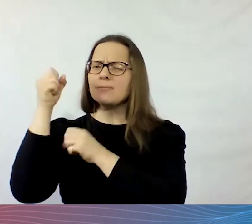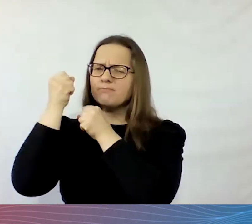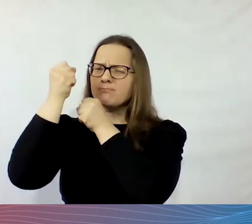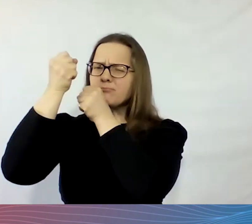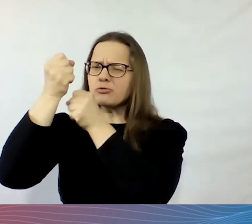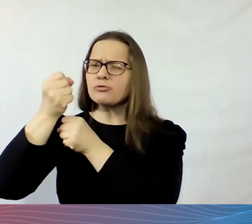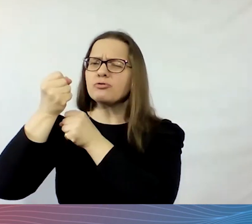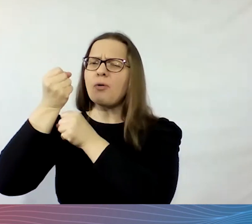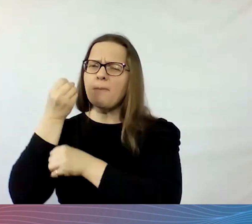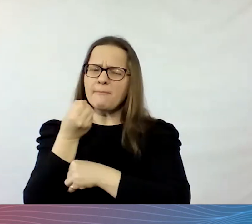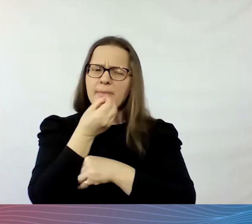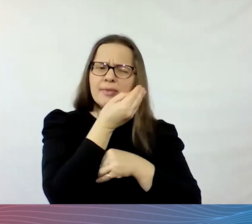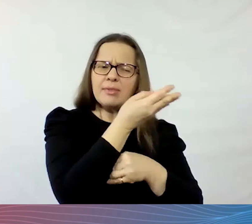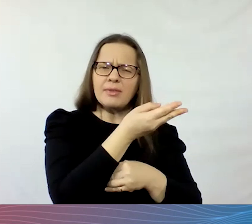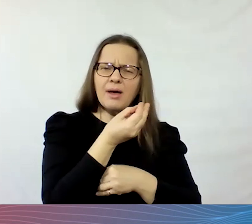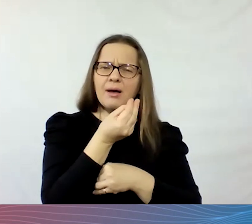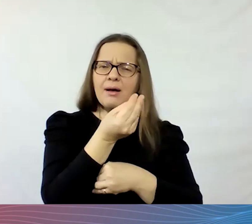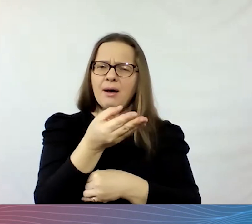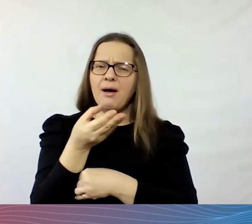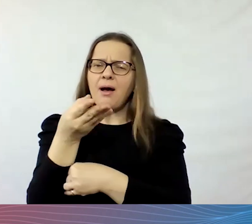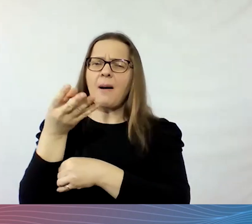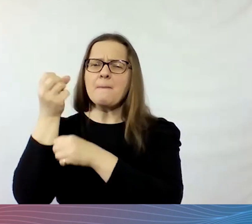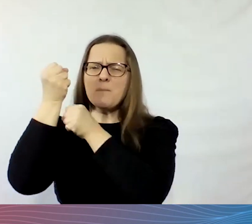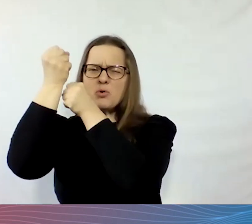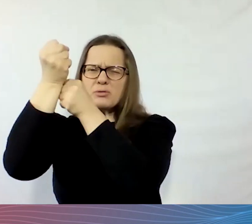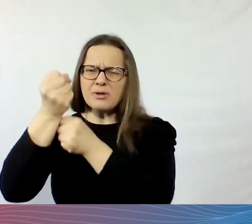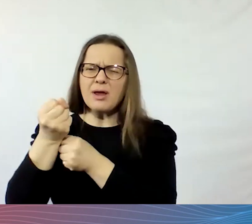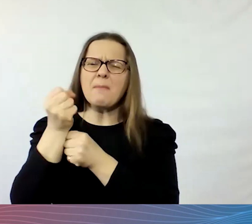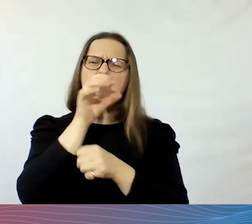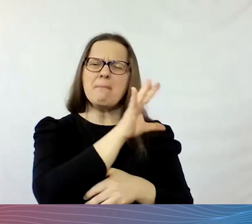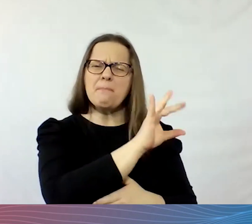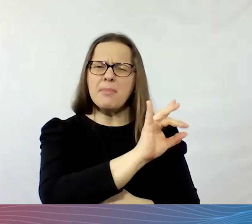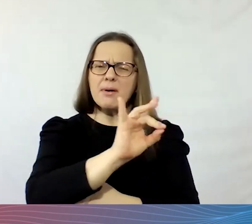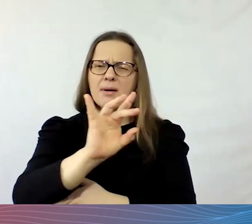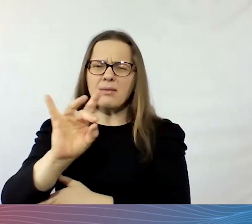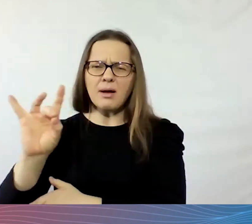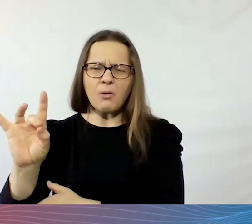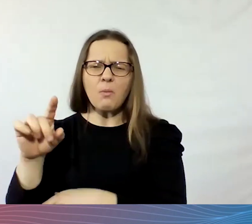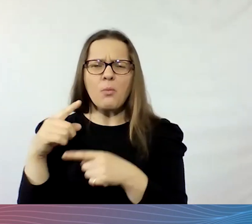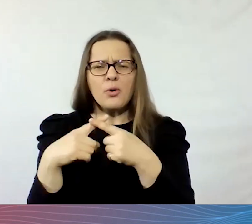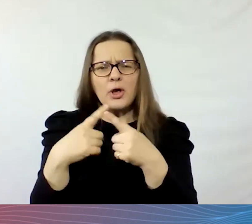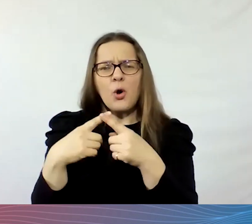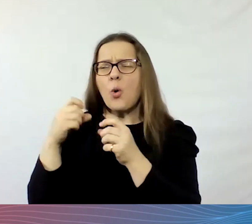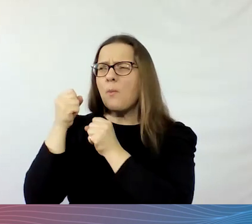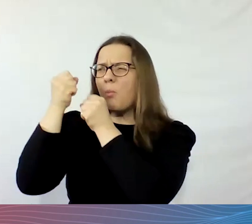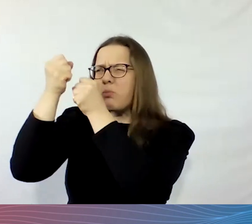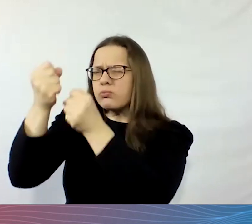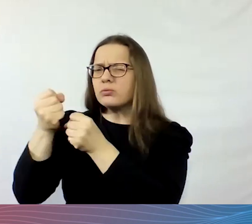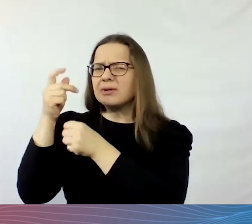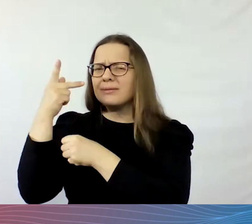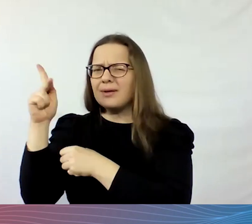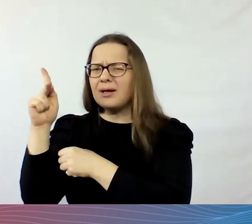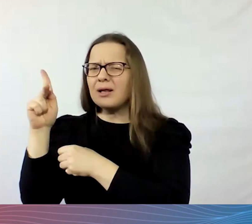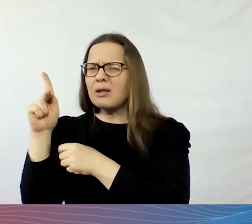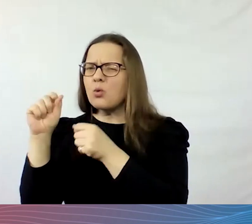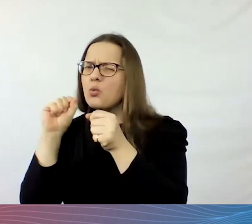nós acionamos esse poder tão grande, que ressuscitou a Jesus dentre os mortos. Então, será que não